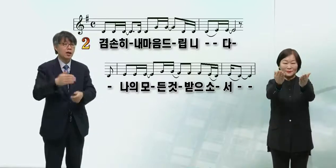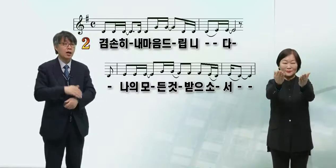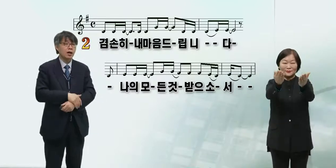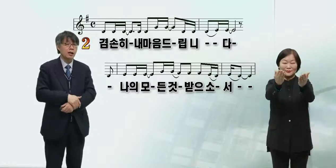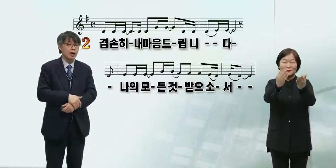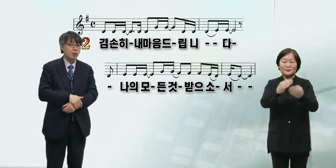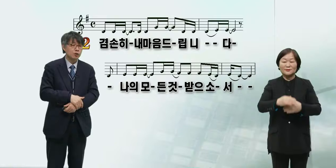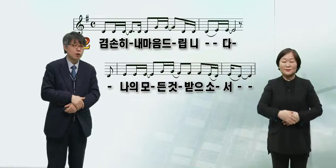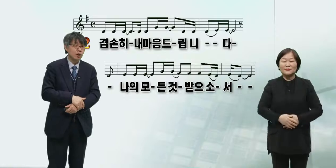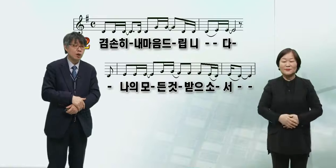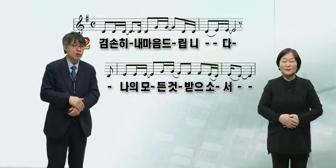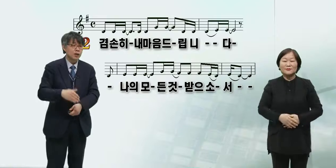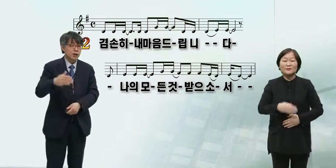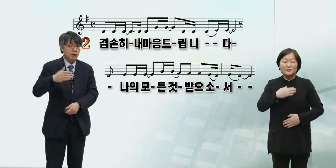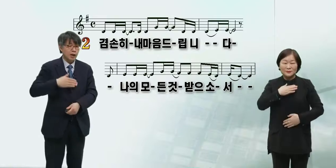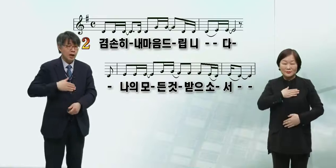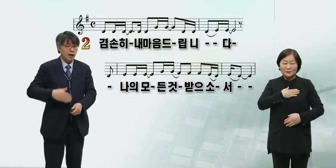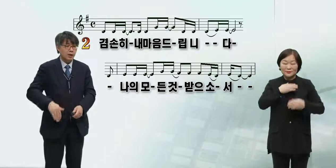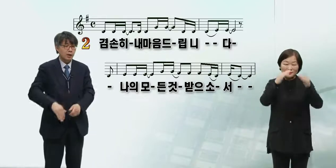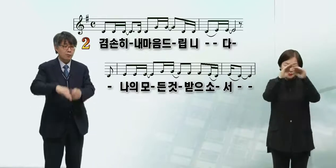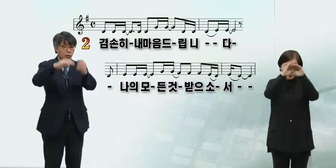드립니다. 나의 모든 것